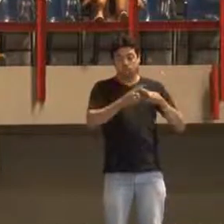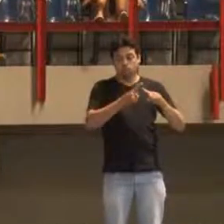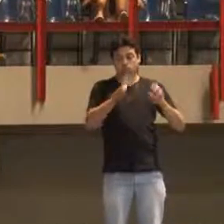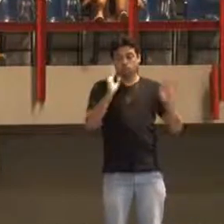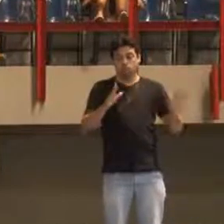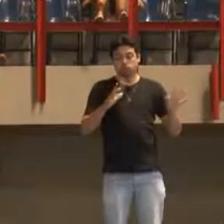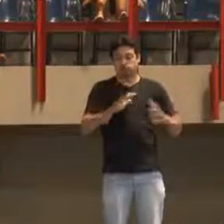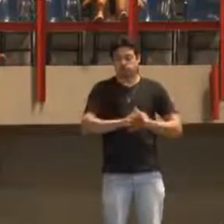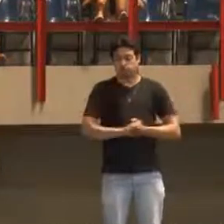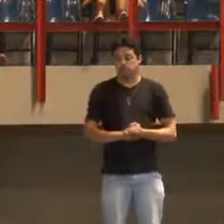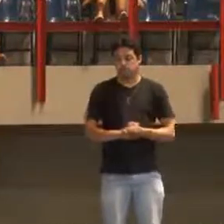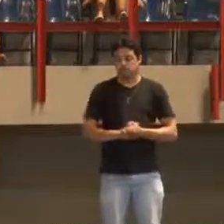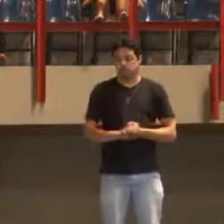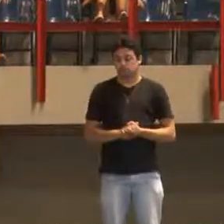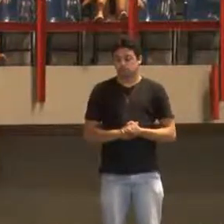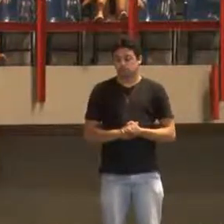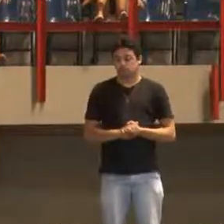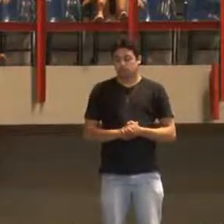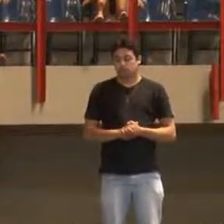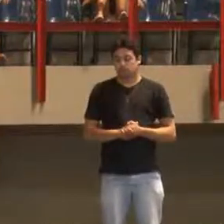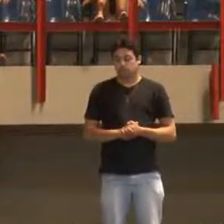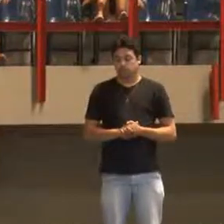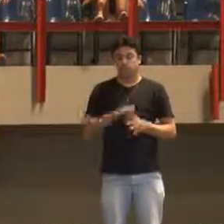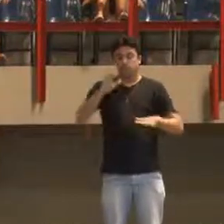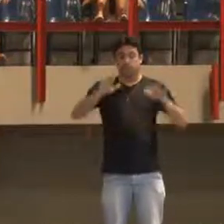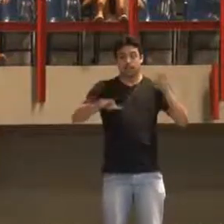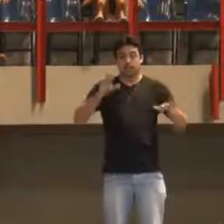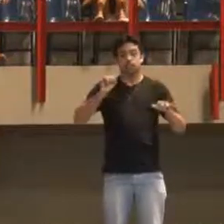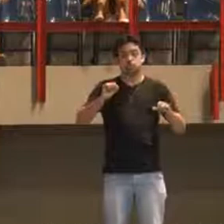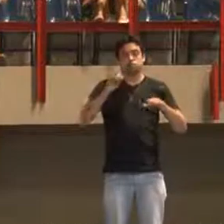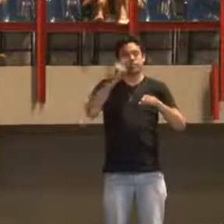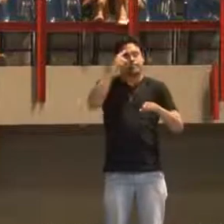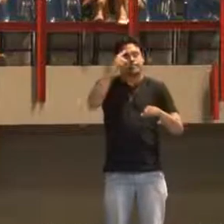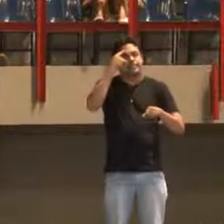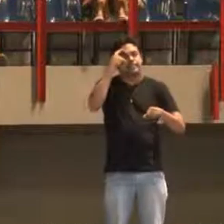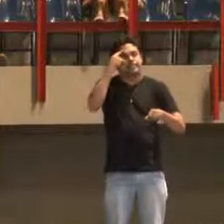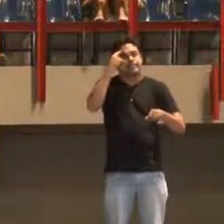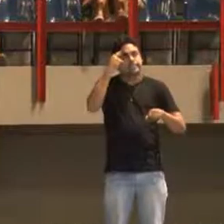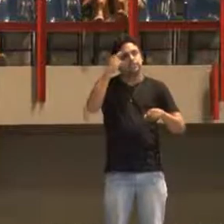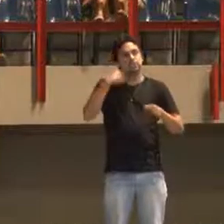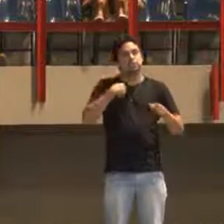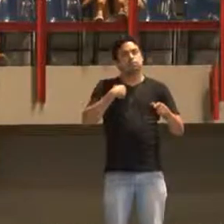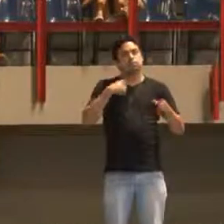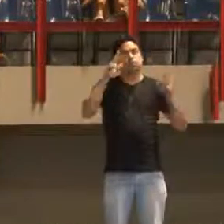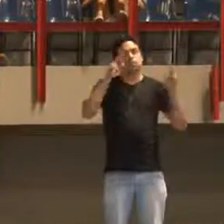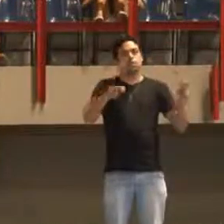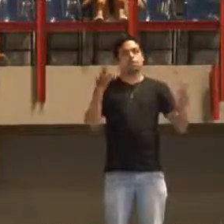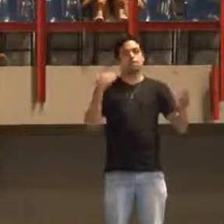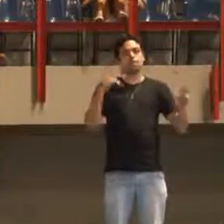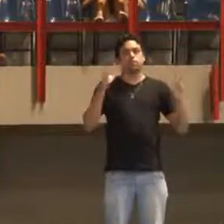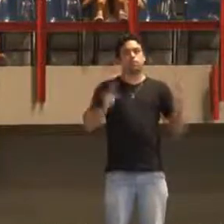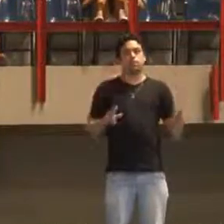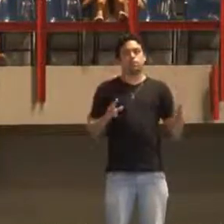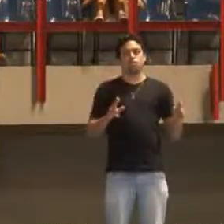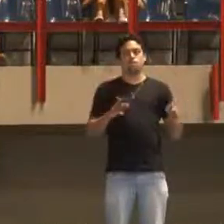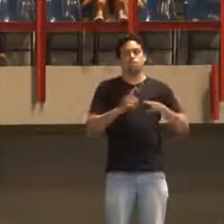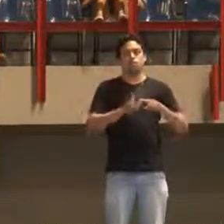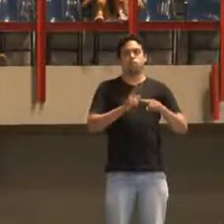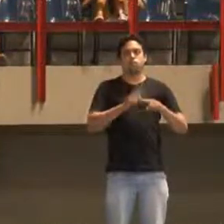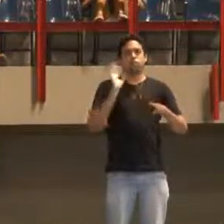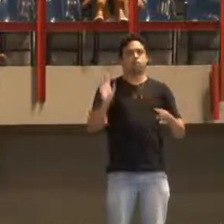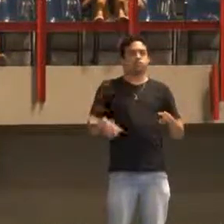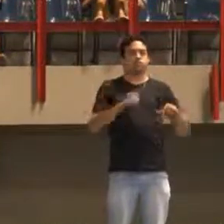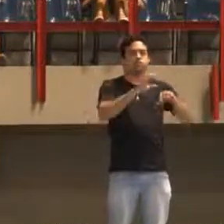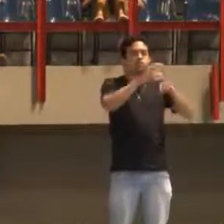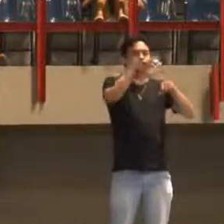que essa questão traz. Às vezes a gente pode ser enganado e pensar assim: Alexandre, eu vou fazer essa questão igual às outras. Tu não está dizendo que o fundo pode